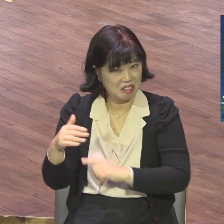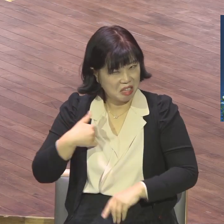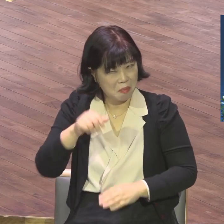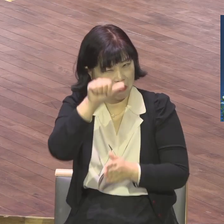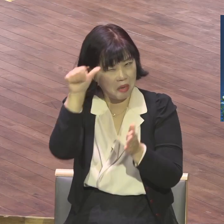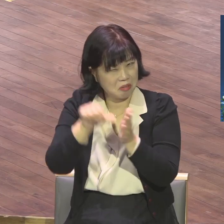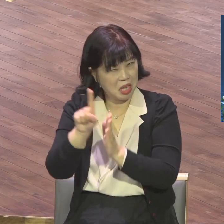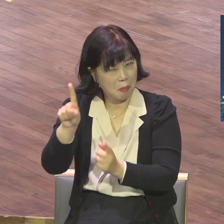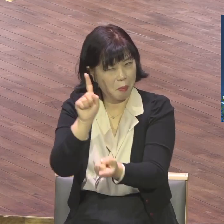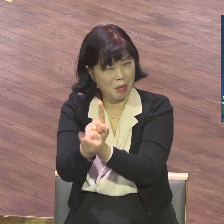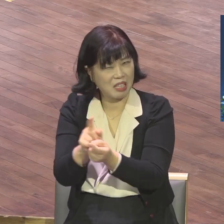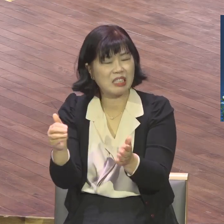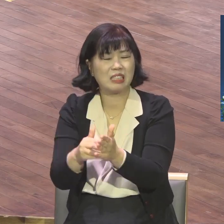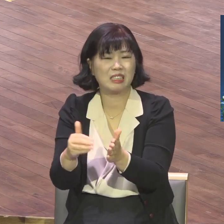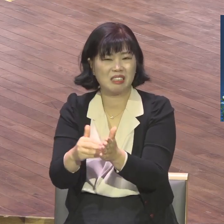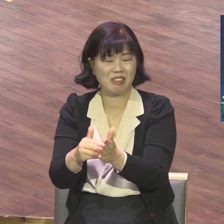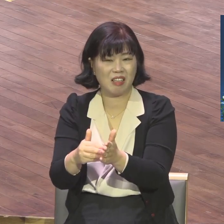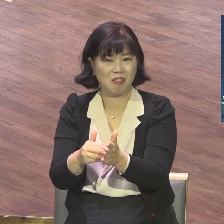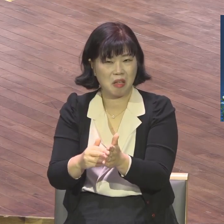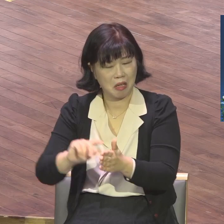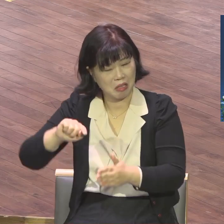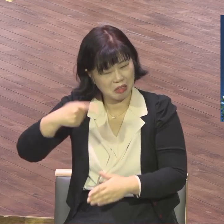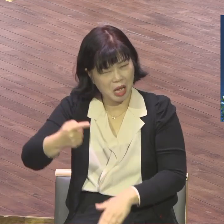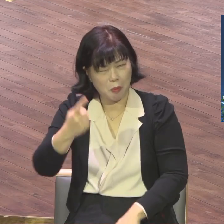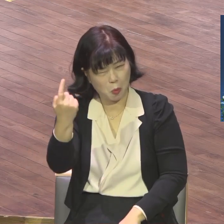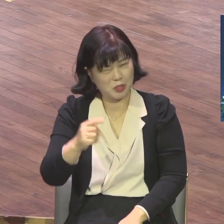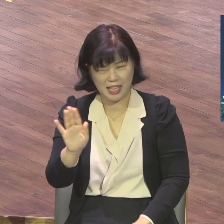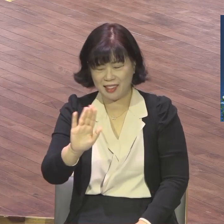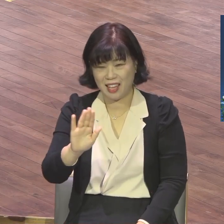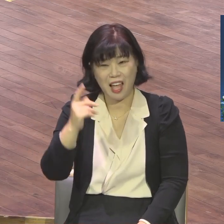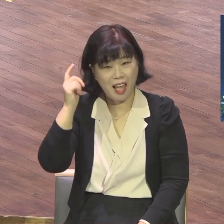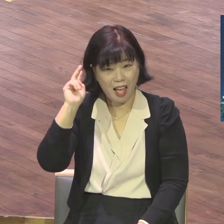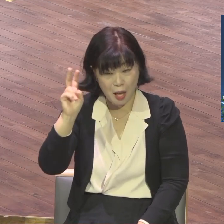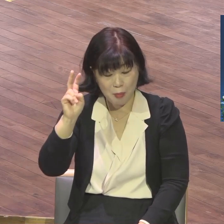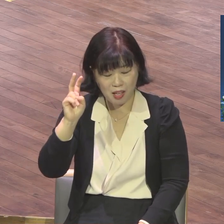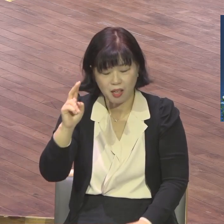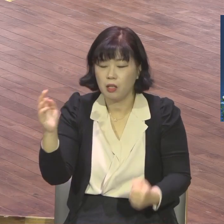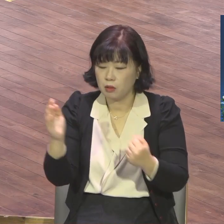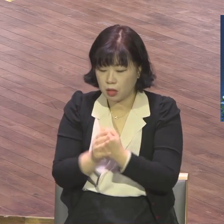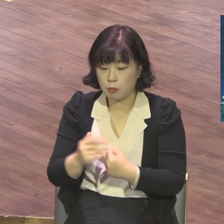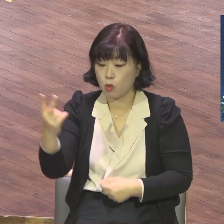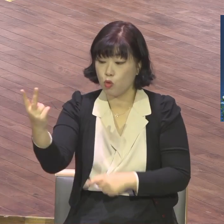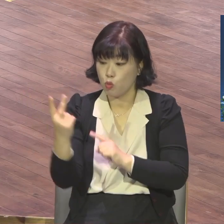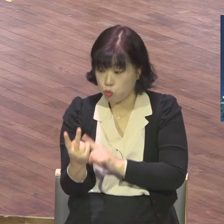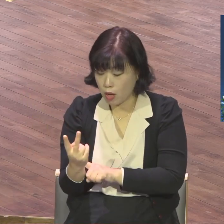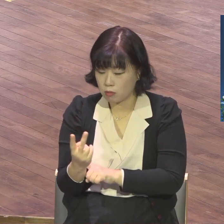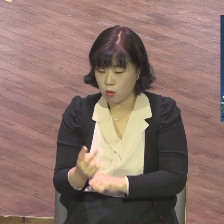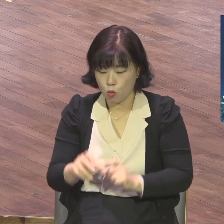그러면 우리가 뭘 전해야 되고? 예수 영접시켜야지. 예수가 그리스도라고 설명해 주고.